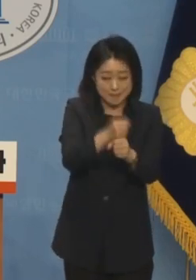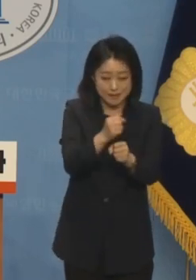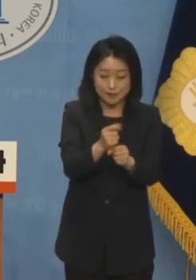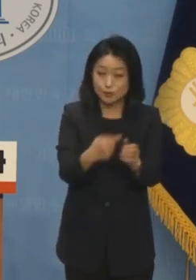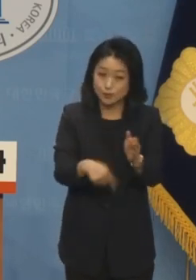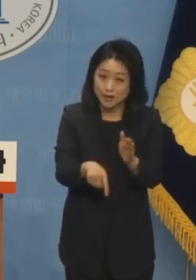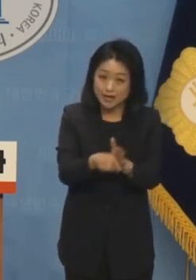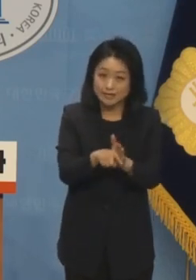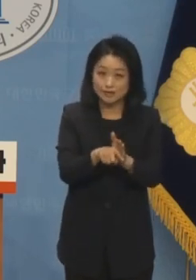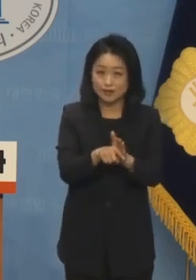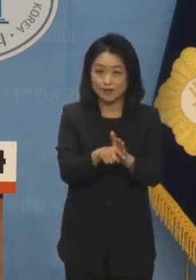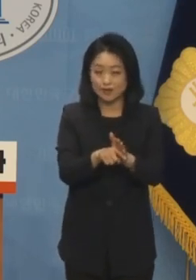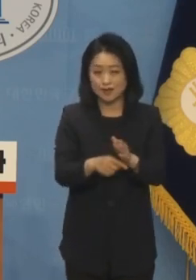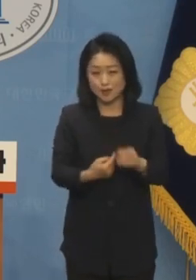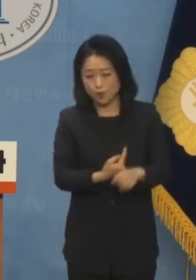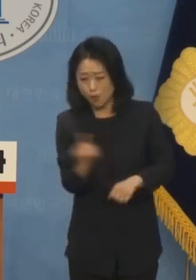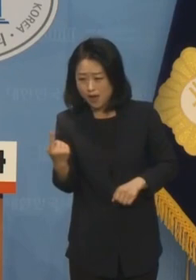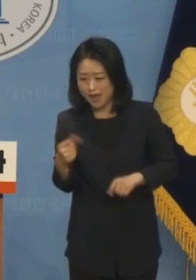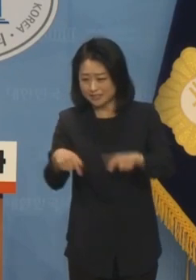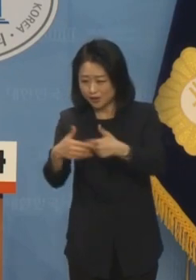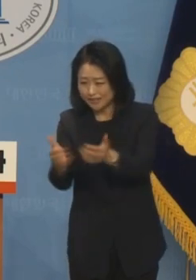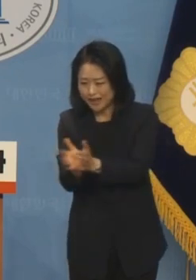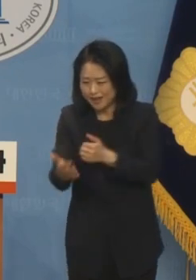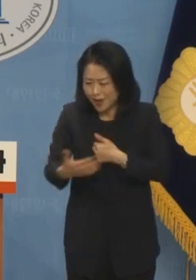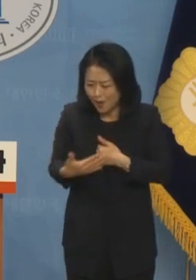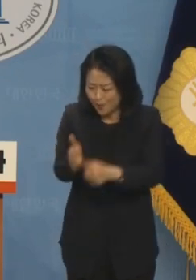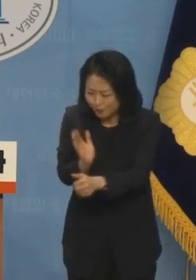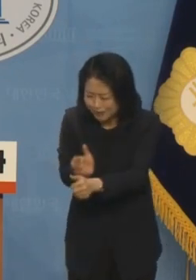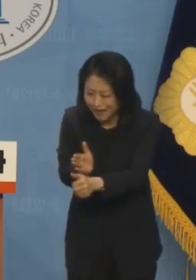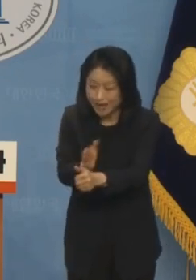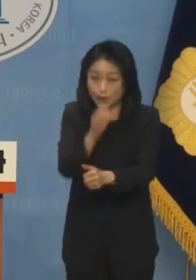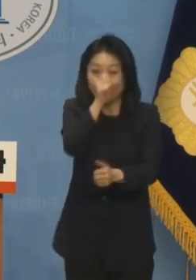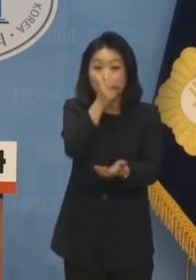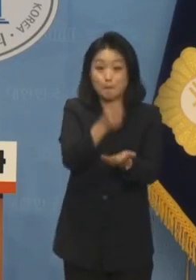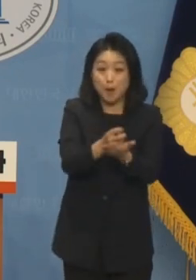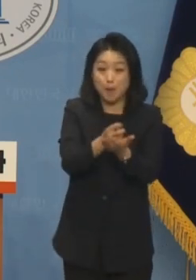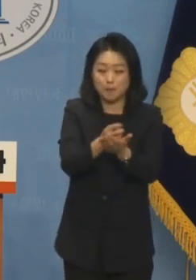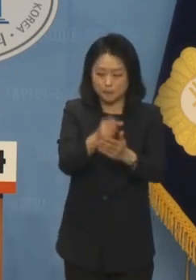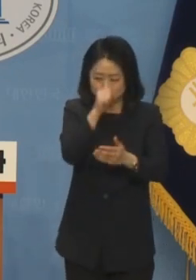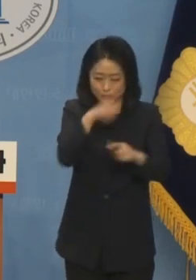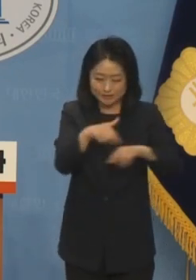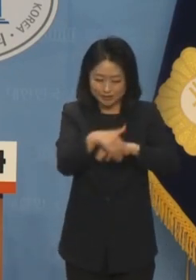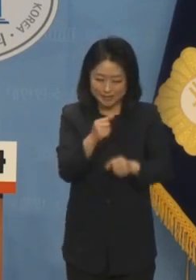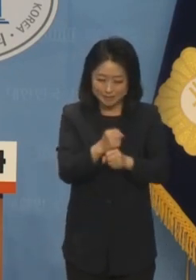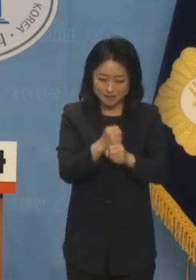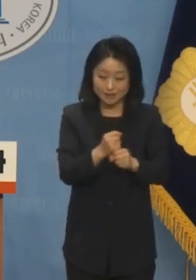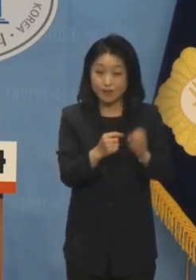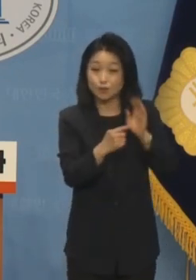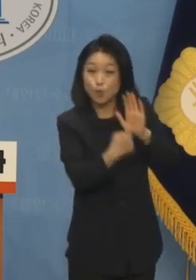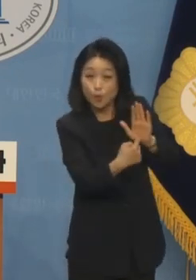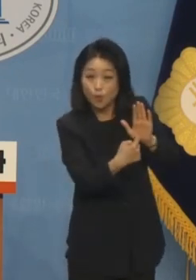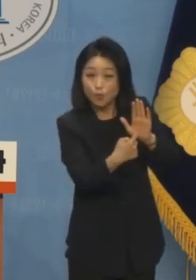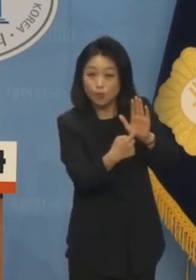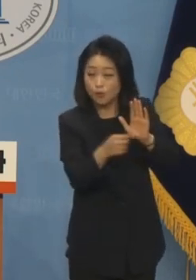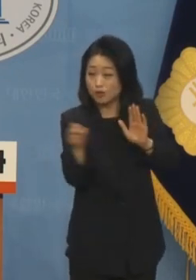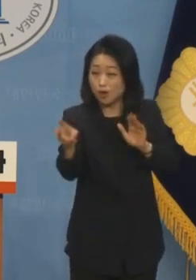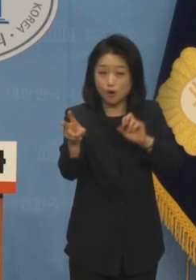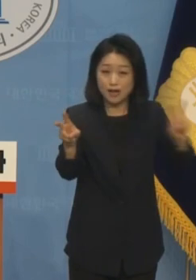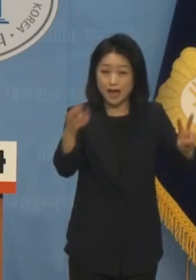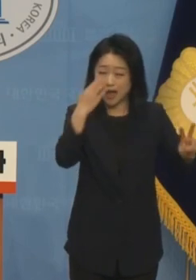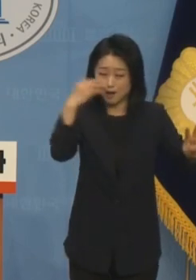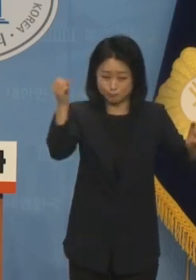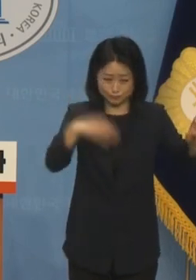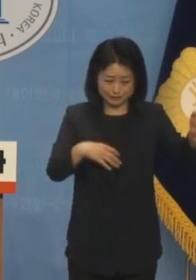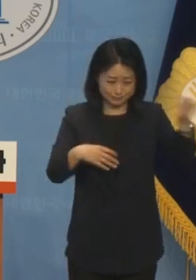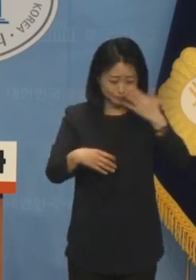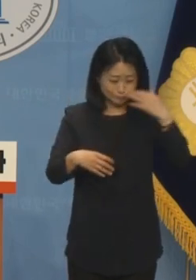해도 다른 당의 협조가 필요하고 아무리 좋은 법안과 정책을 입안에 놓아도 거대 양당의 무시와